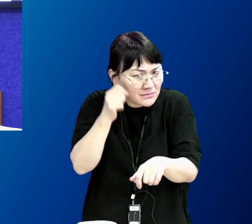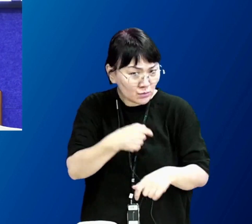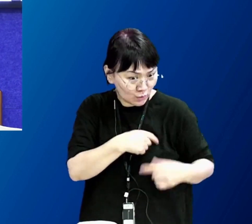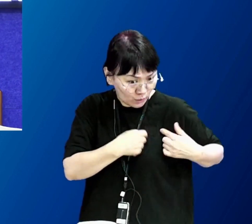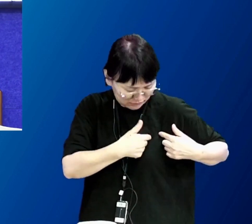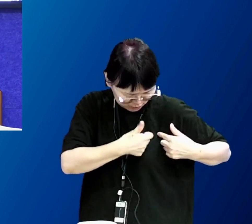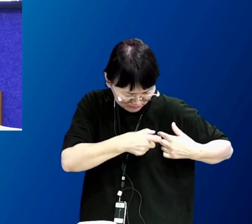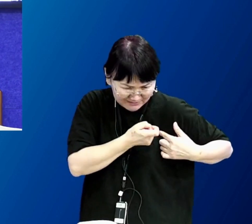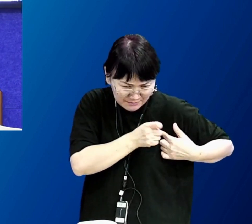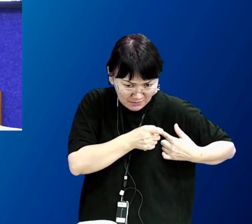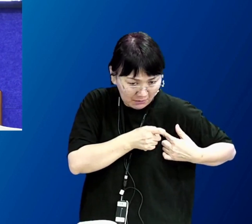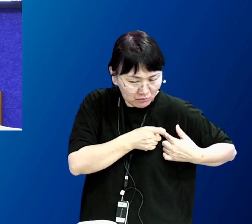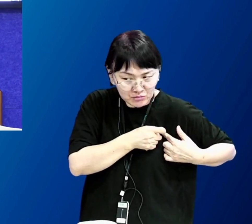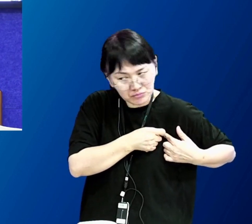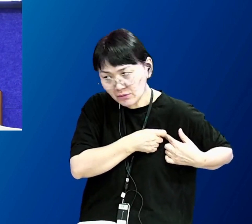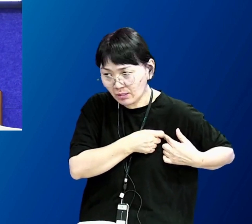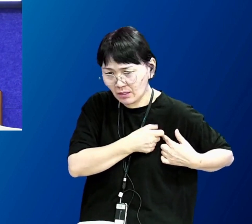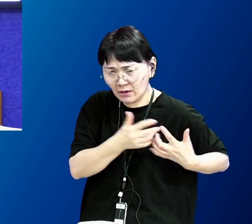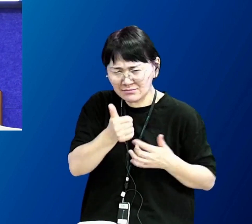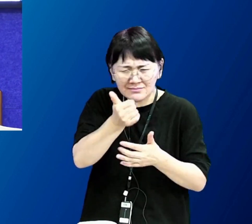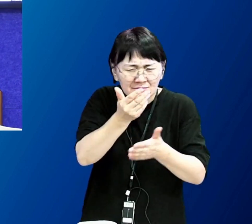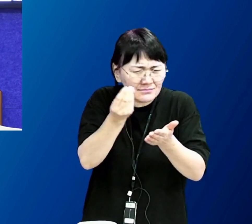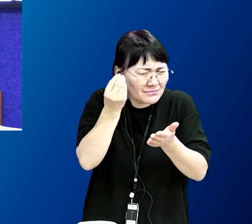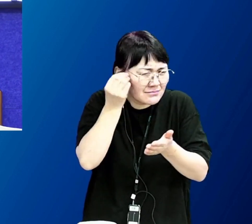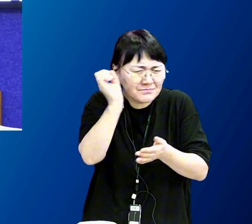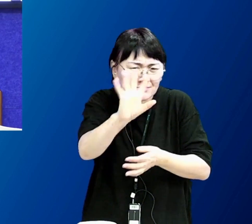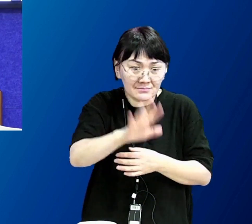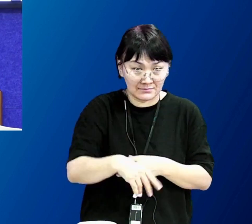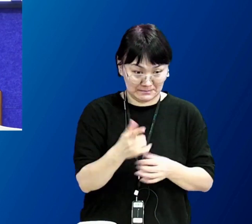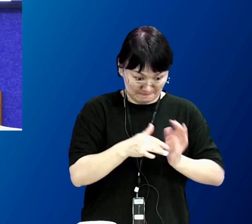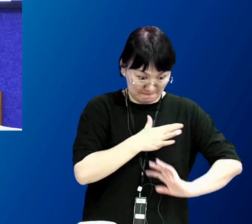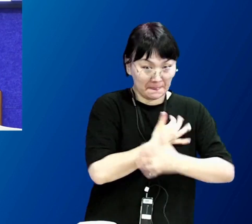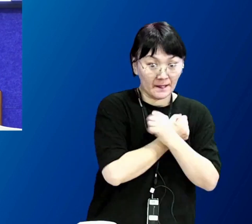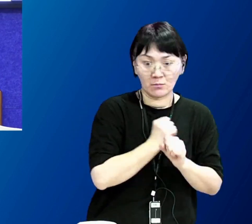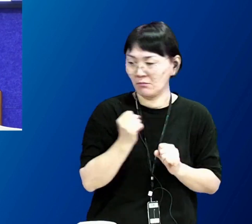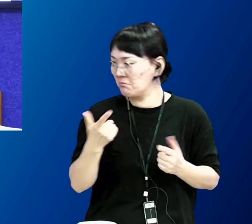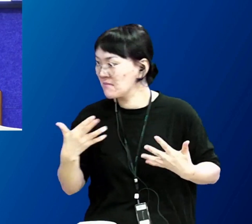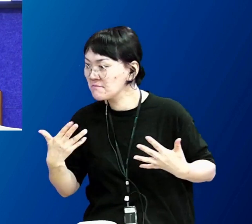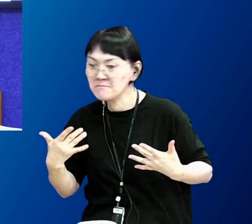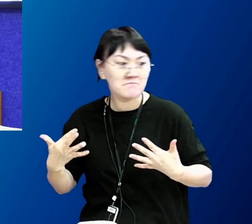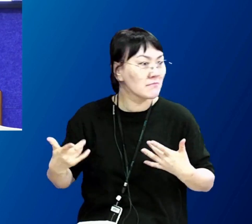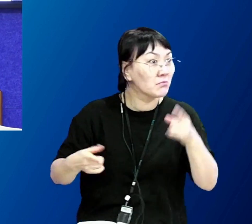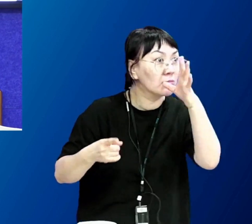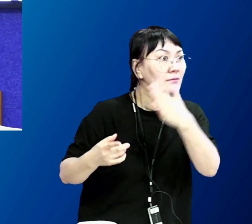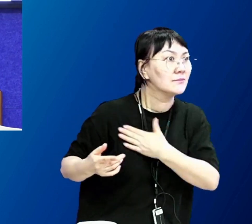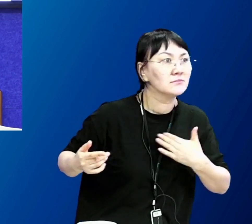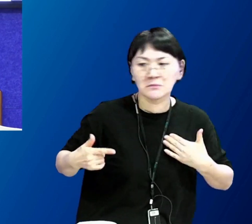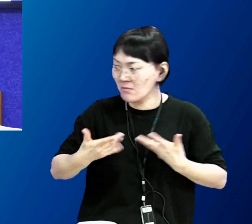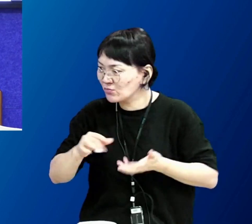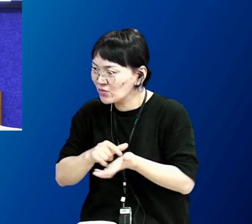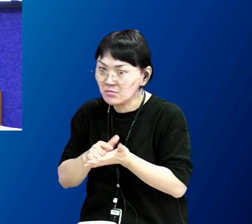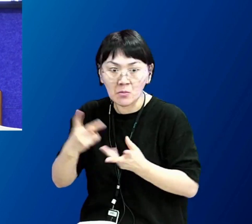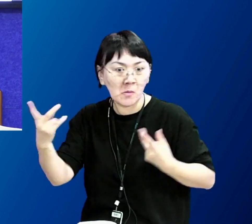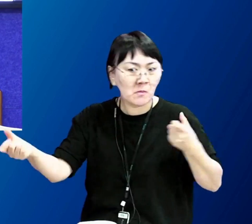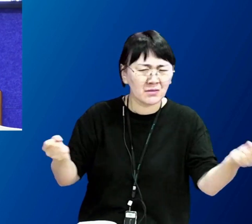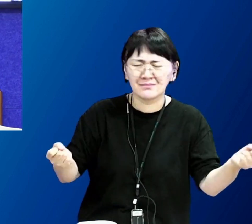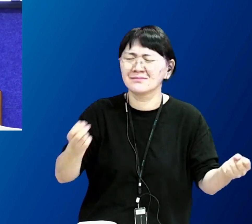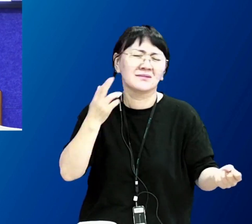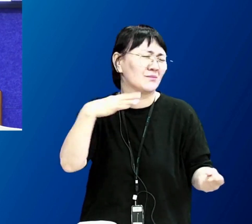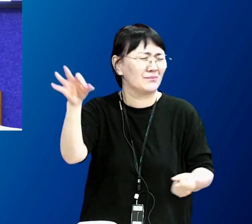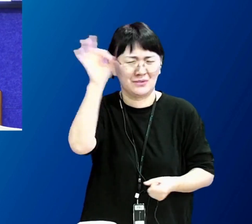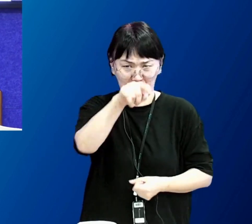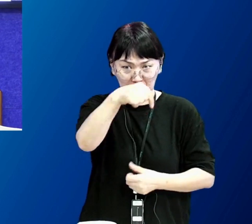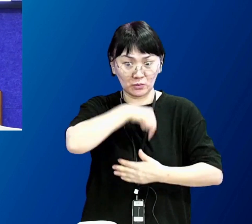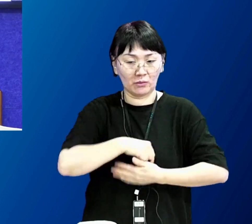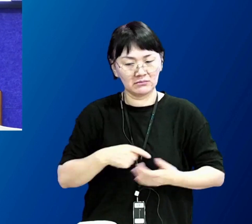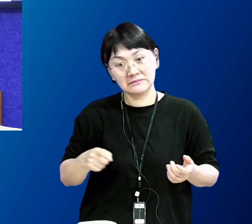байгаа. Аварлык авсан хүн хизээч эд баялаг ба эзэн хоёрт хойлонд нь зэрэг үйлчилж чадахгүй гэсэн. Нэгийг нь үзэж